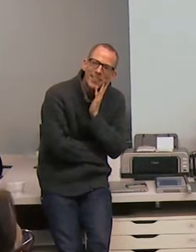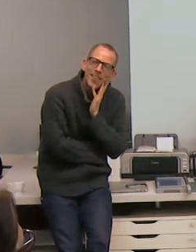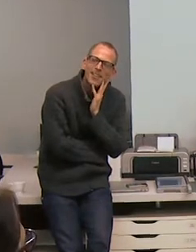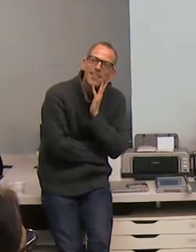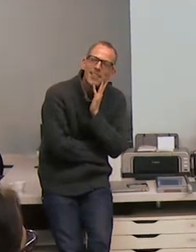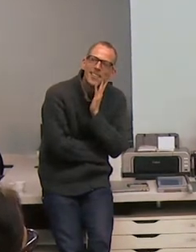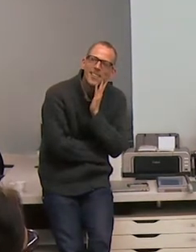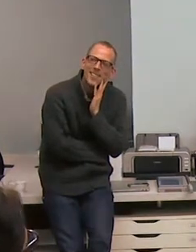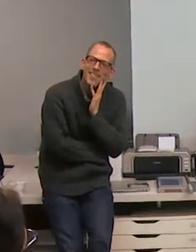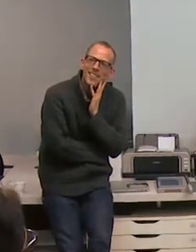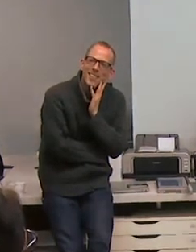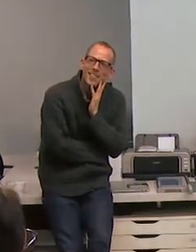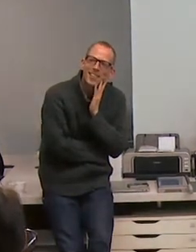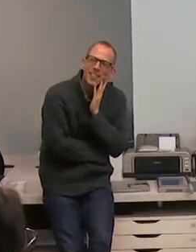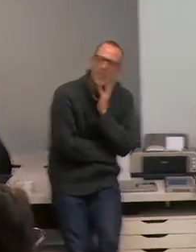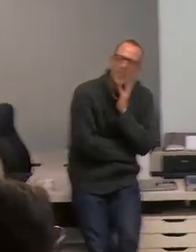Ja. Ich kann gerade schnell schauen, aber ist das Deutsche?